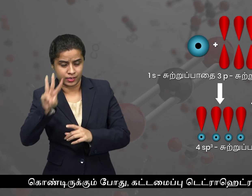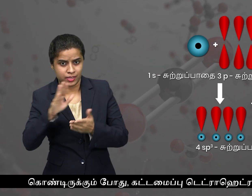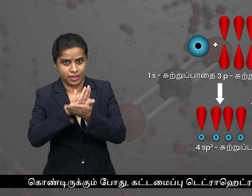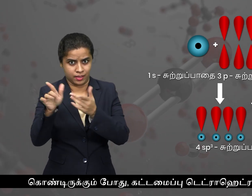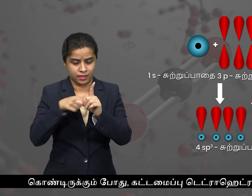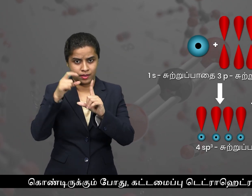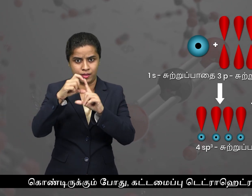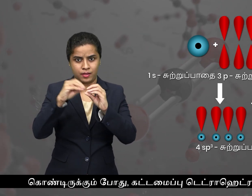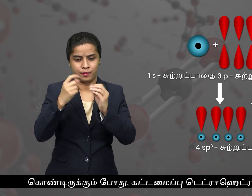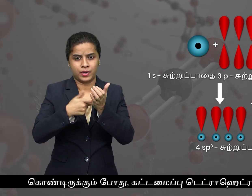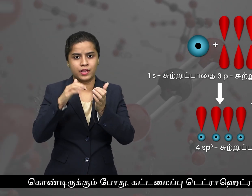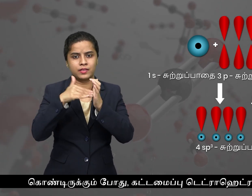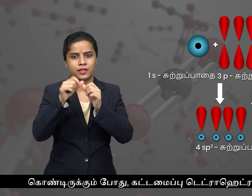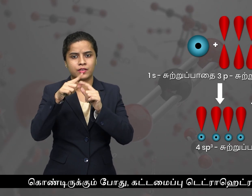டெட்ராஹைட்ரனாக இருக்கும்.